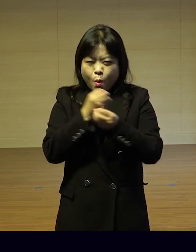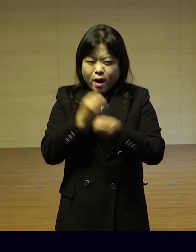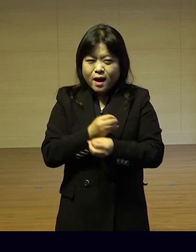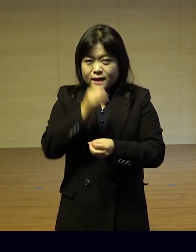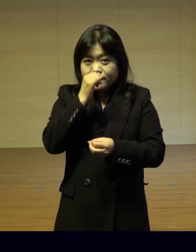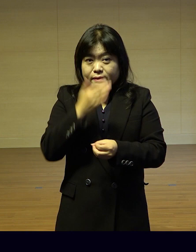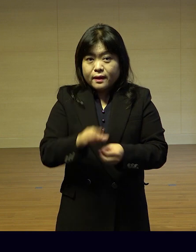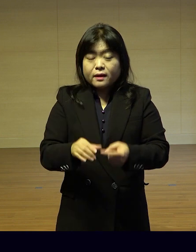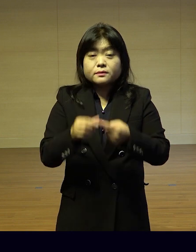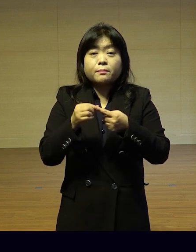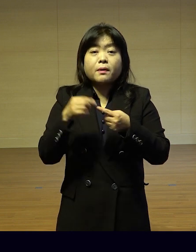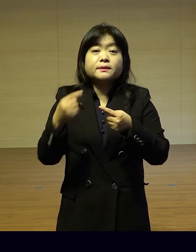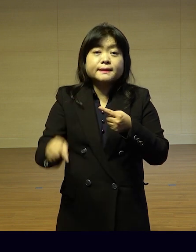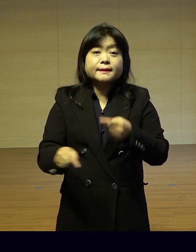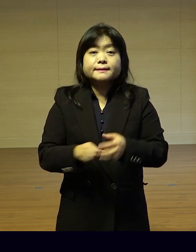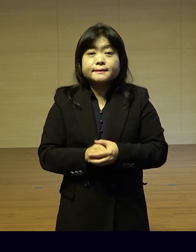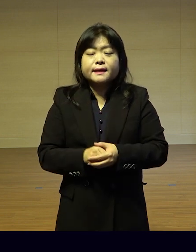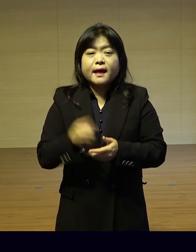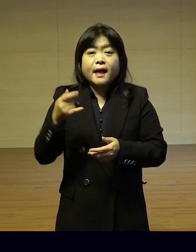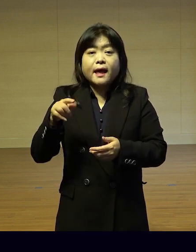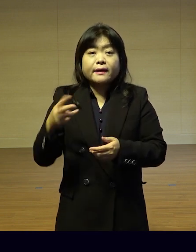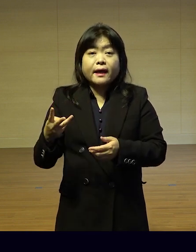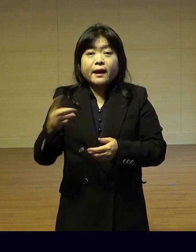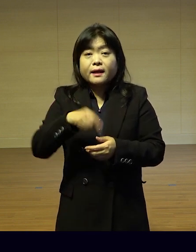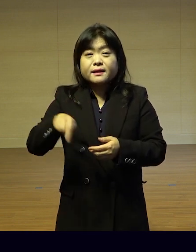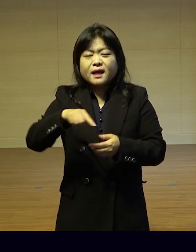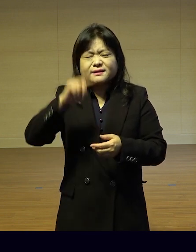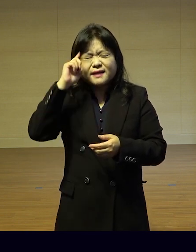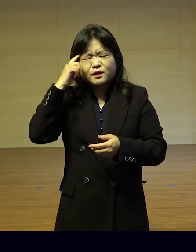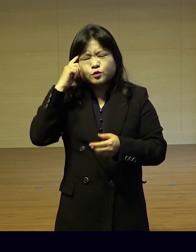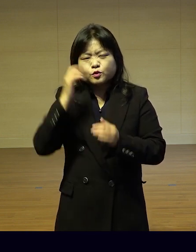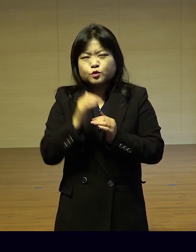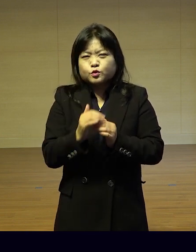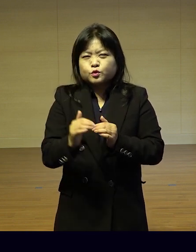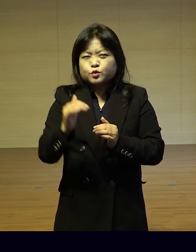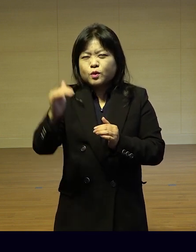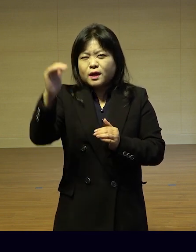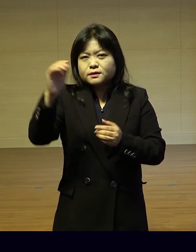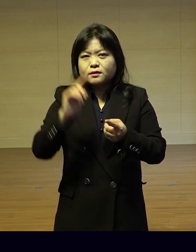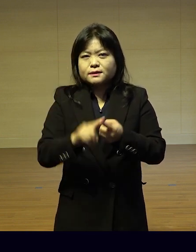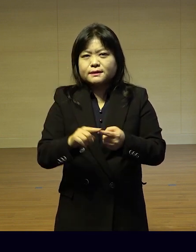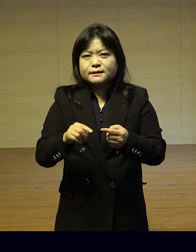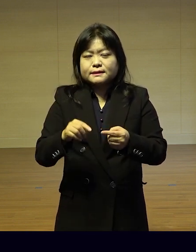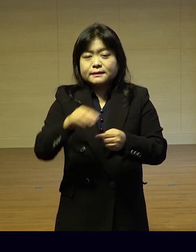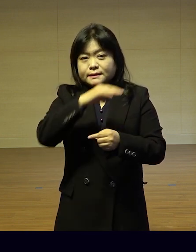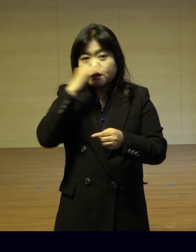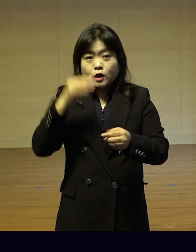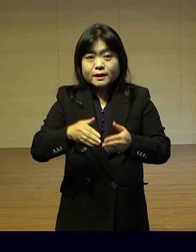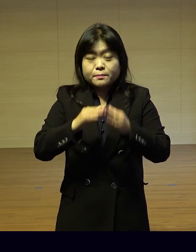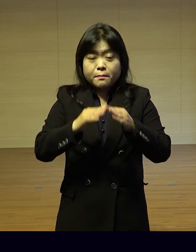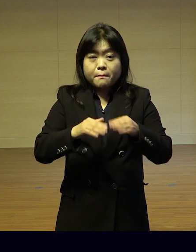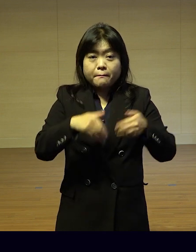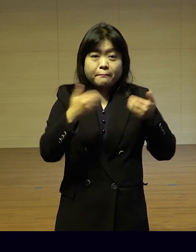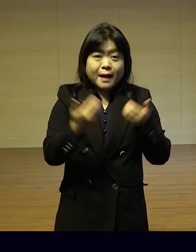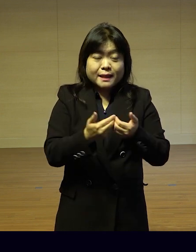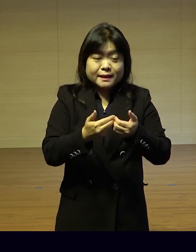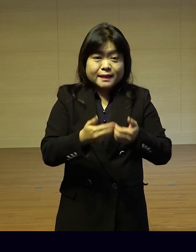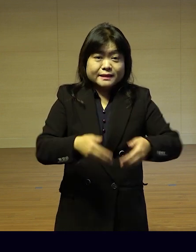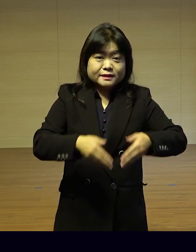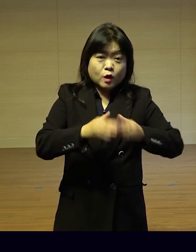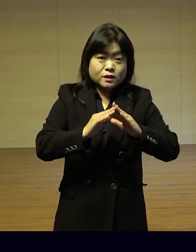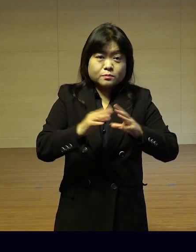있는데, 첫 번째는 해겔의 이러한 사유 과정을 정립, 반정립, 종합이라고